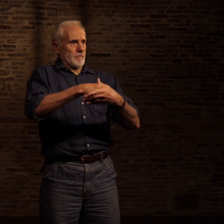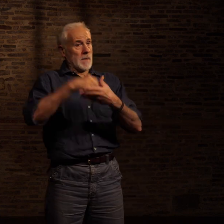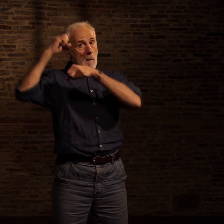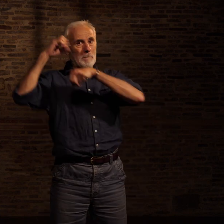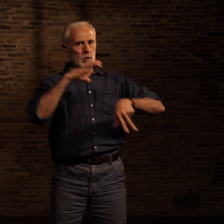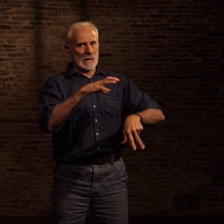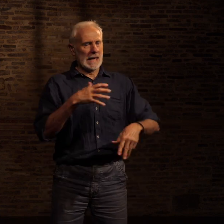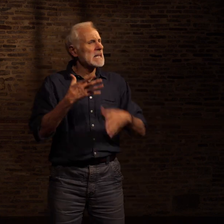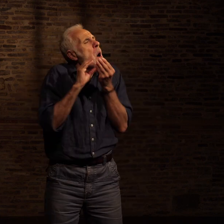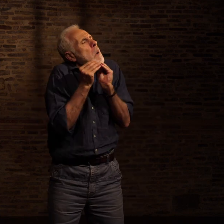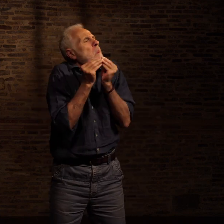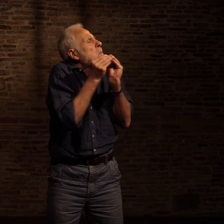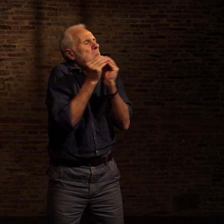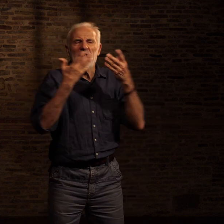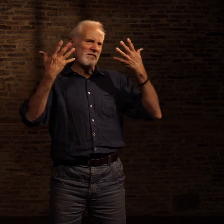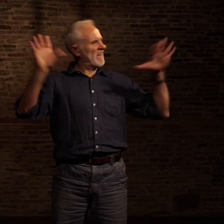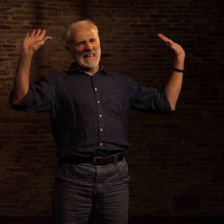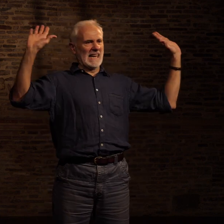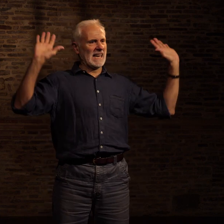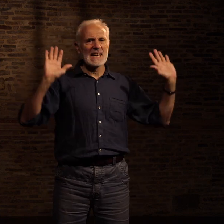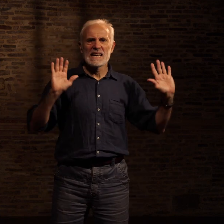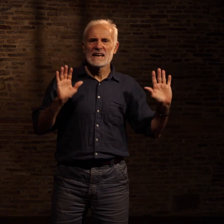les problèmes c'est fini maman